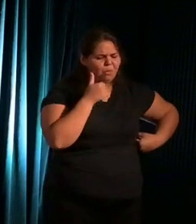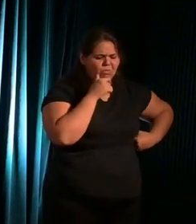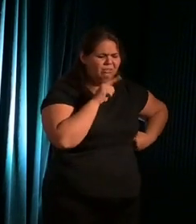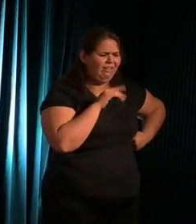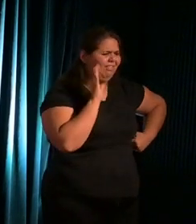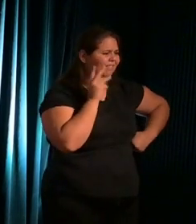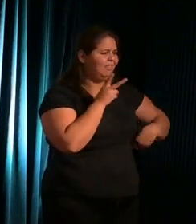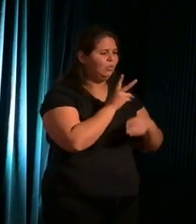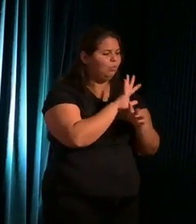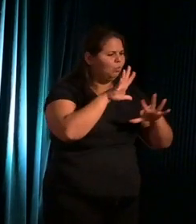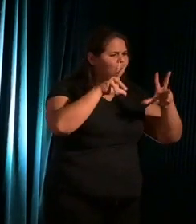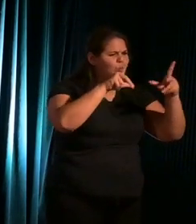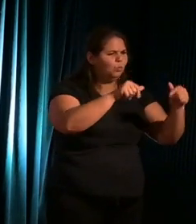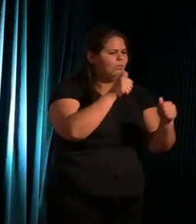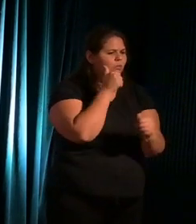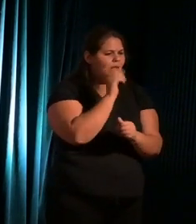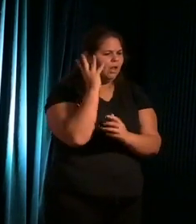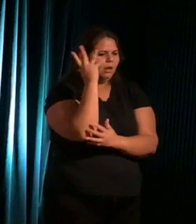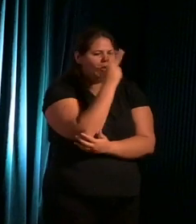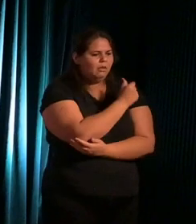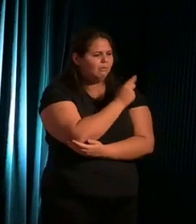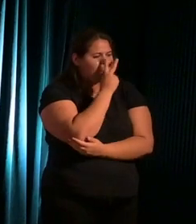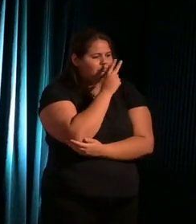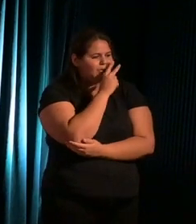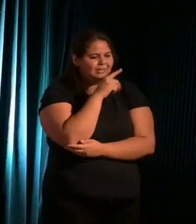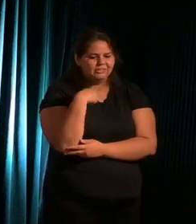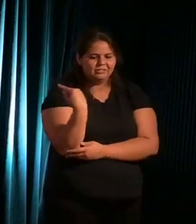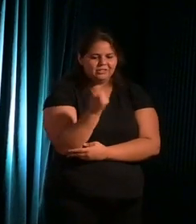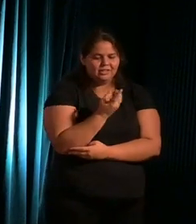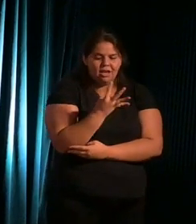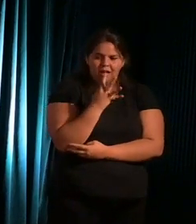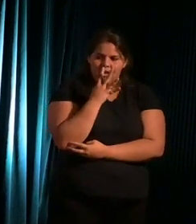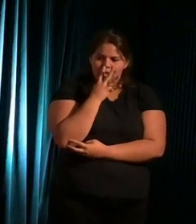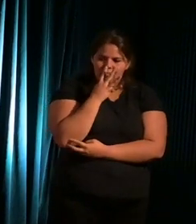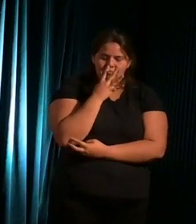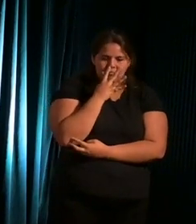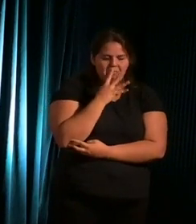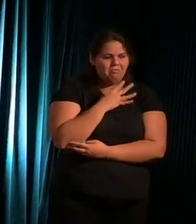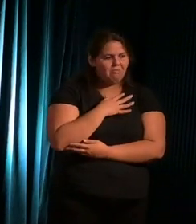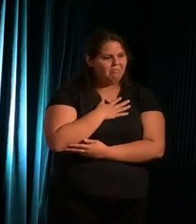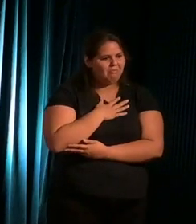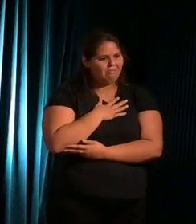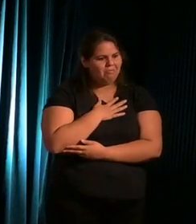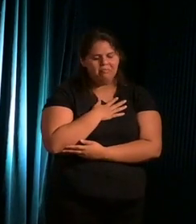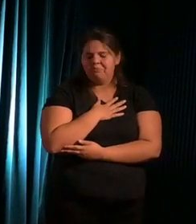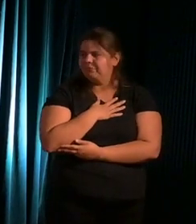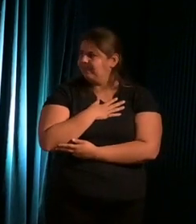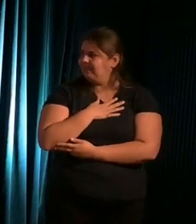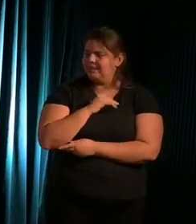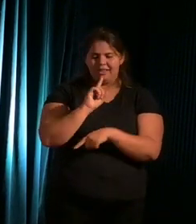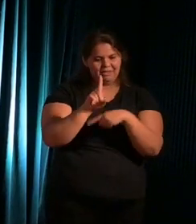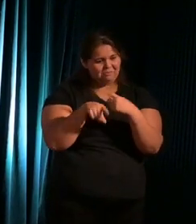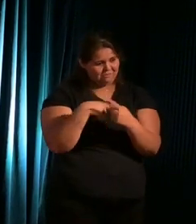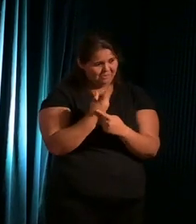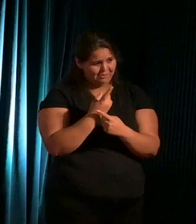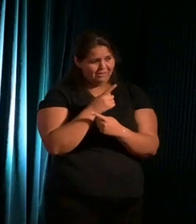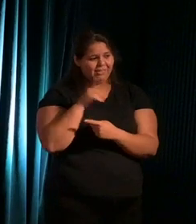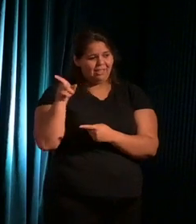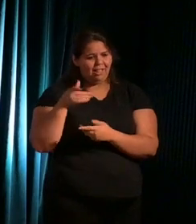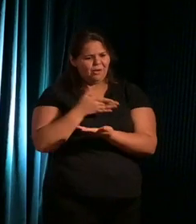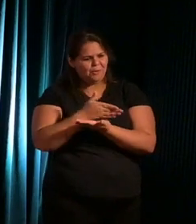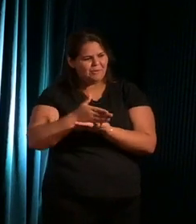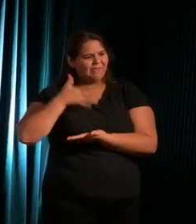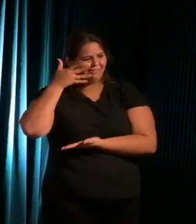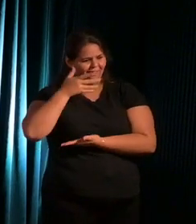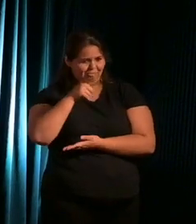bonitas, elas se encantam nelas mesmas. Aqui está. Daqui a pouco vocês vão conhecer quem é.